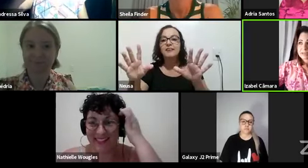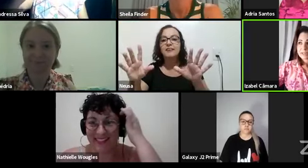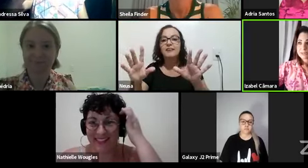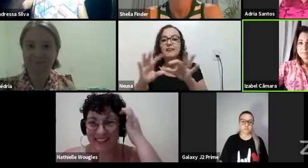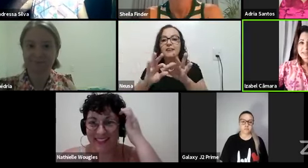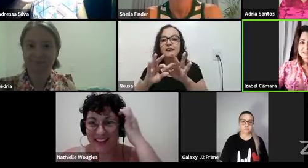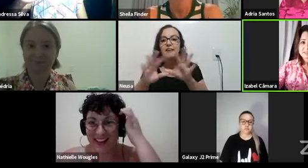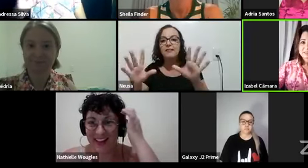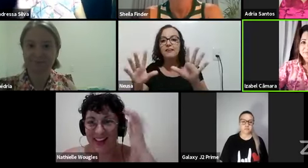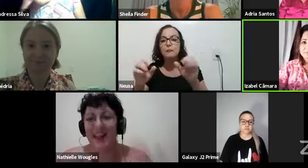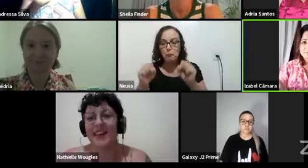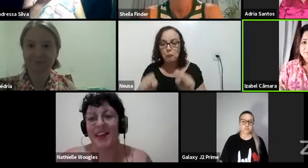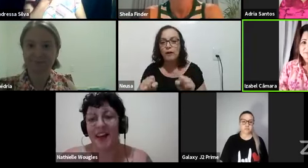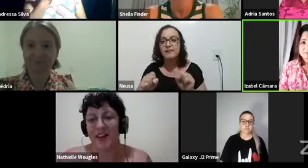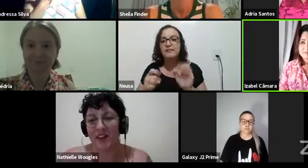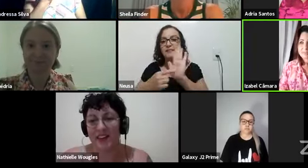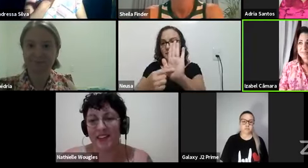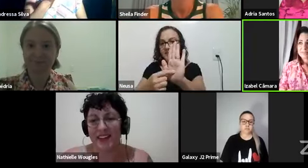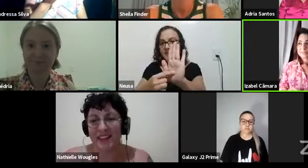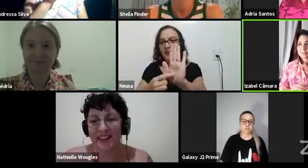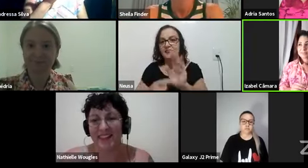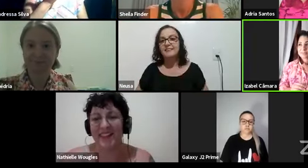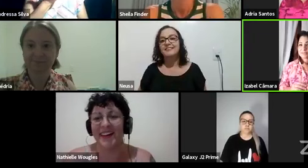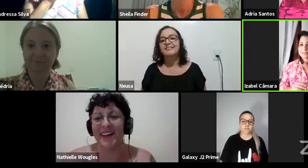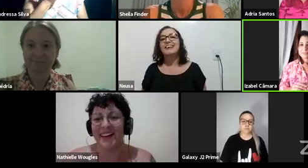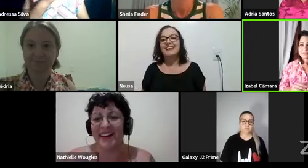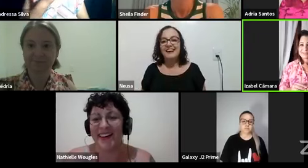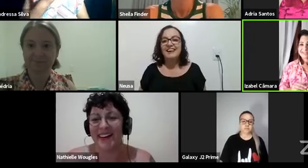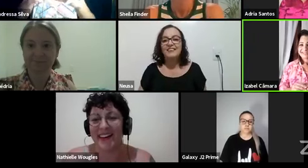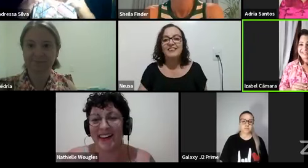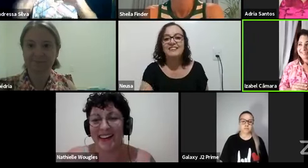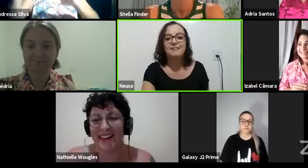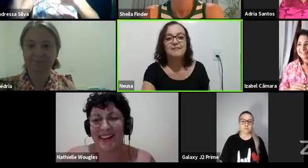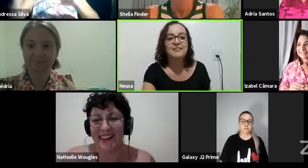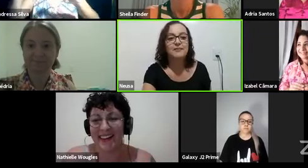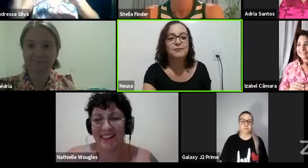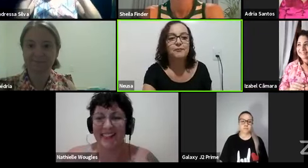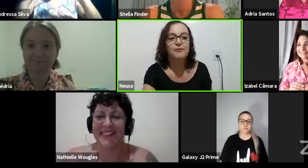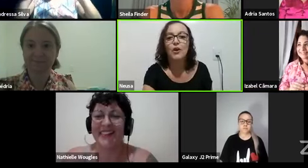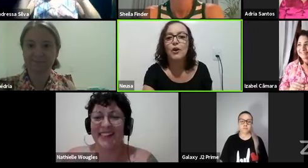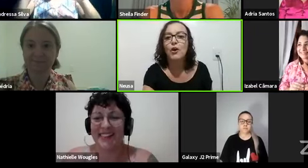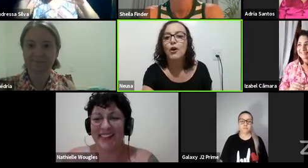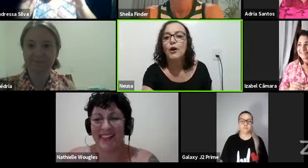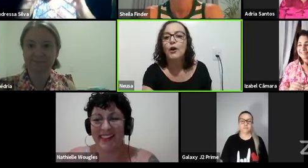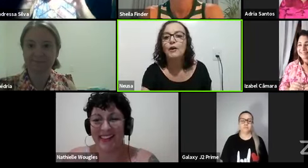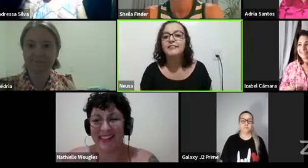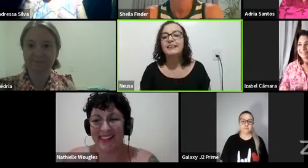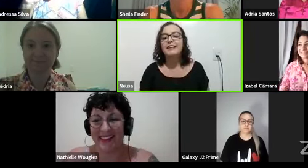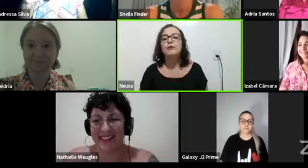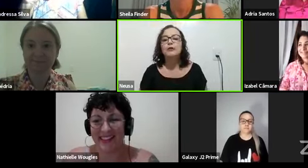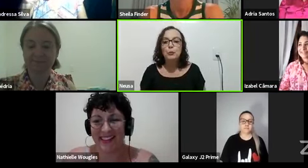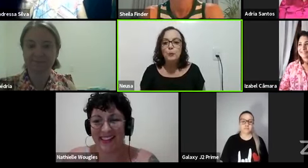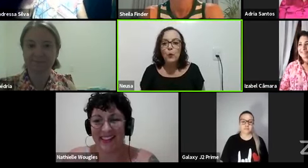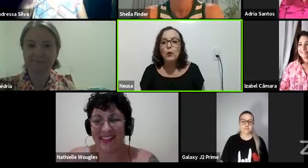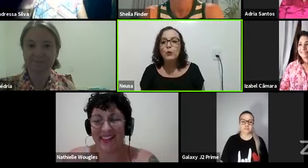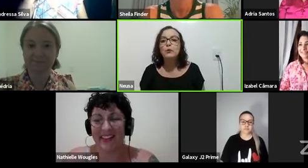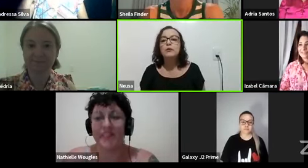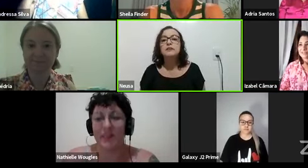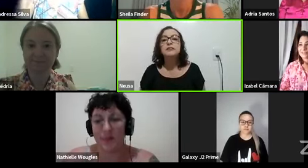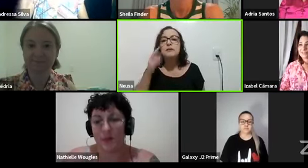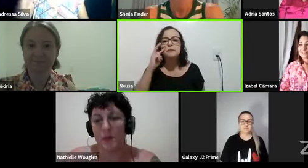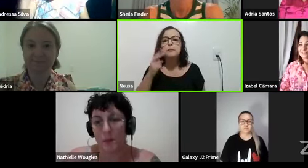É, a imagem parece. Ah, tá, agora sim. Agora sim, isso. Está travando